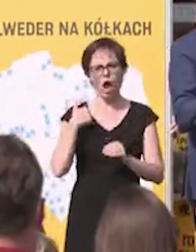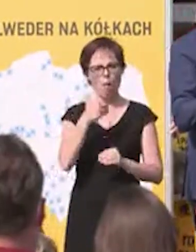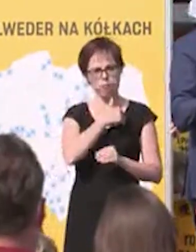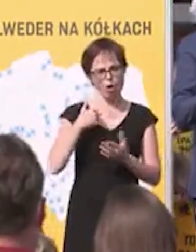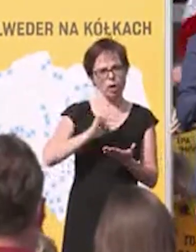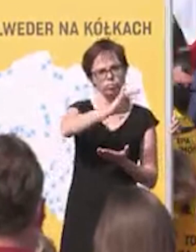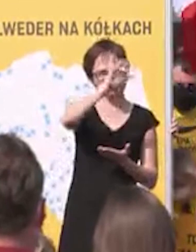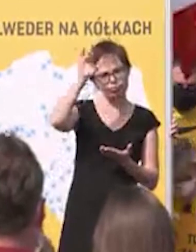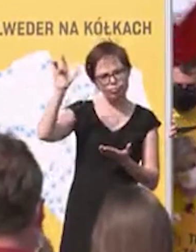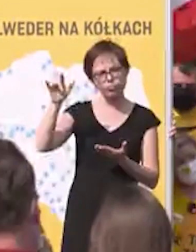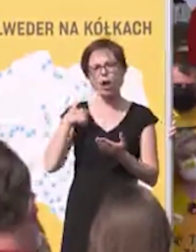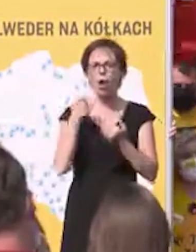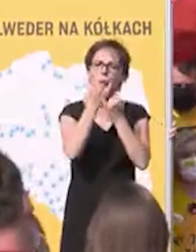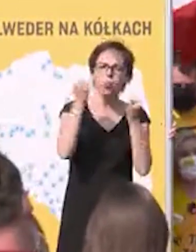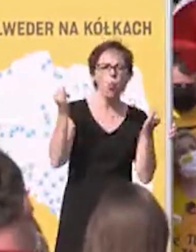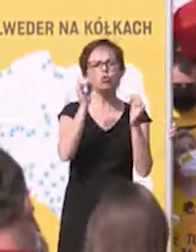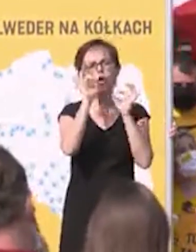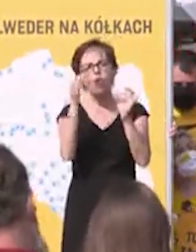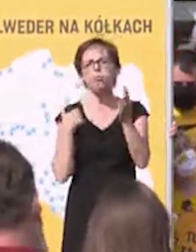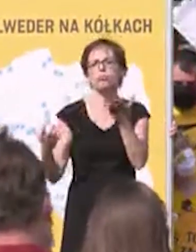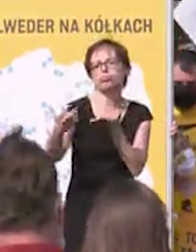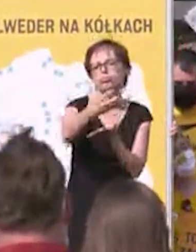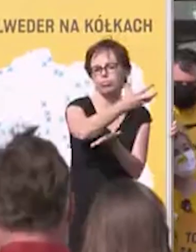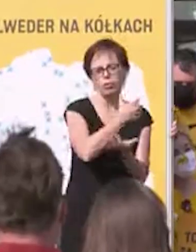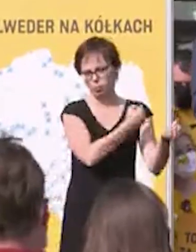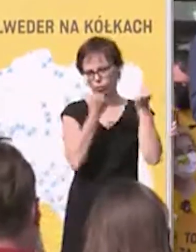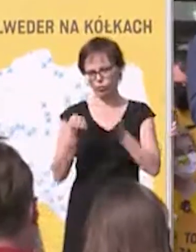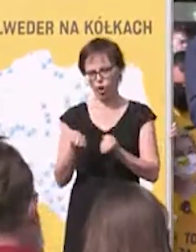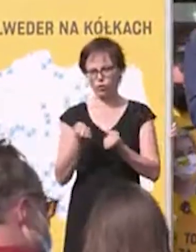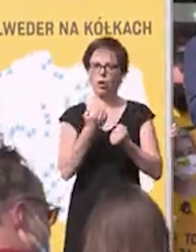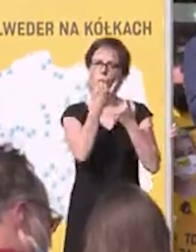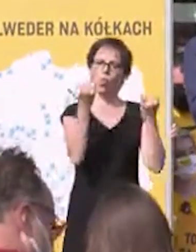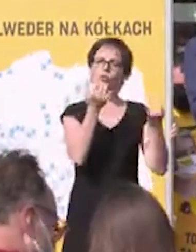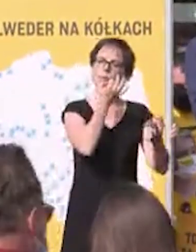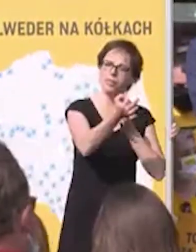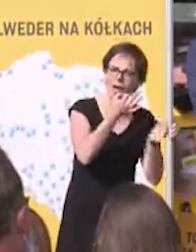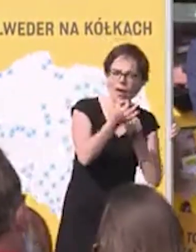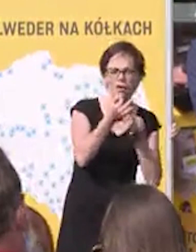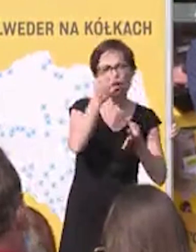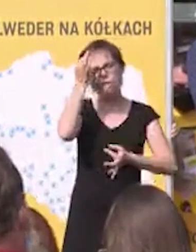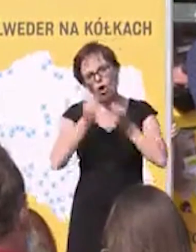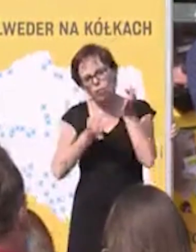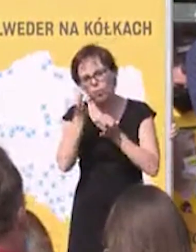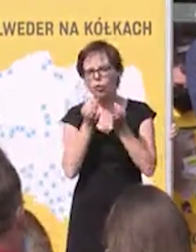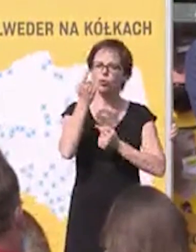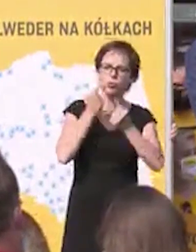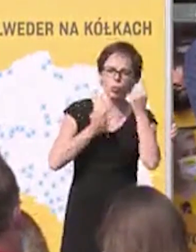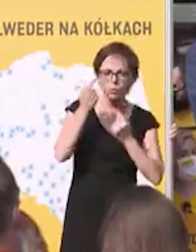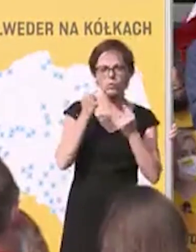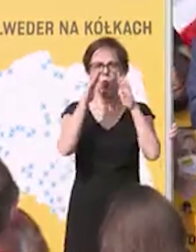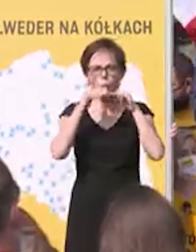Polski mnóstwo dobrych rzeczy. Pytania, wątpliwości, łzy,